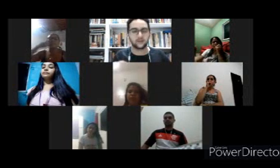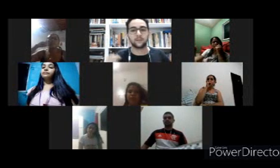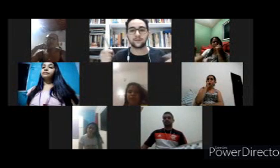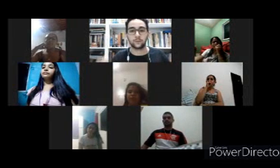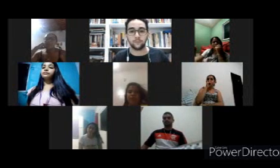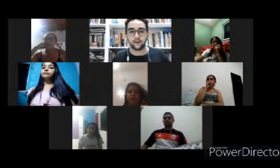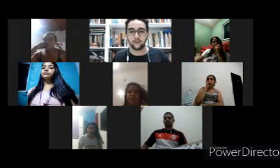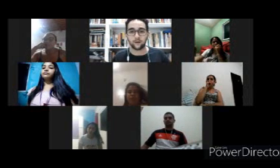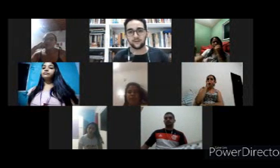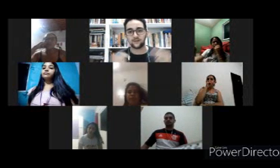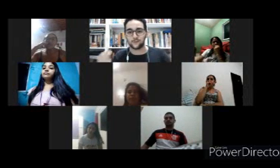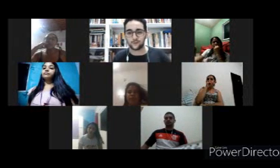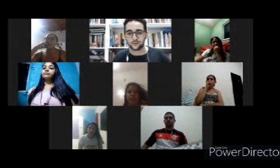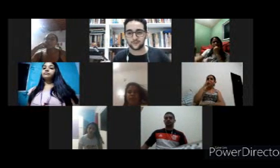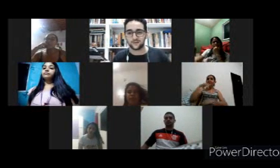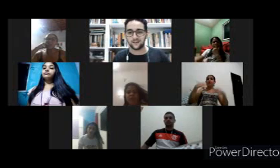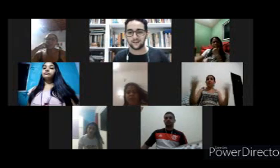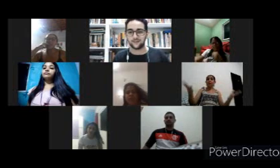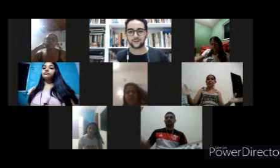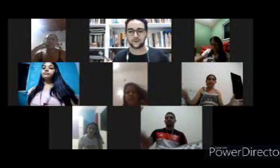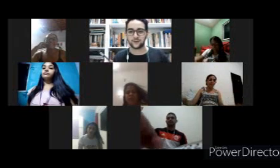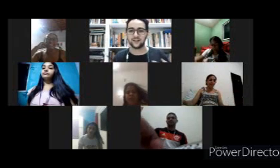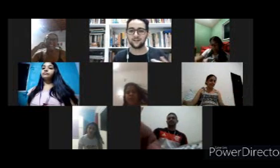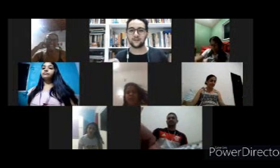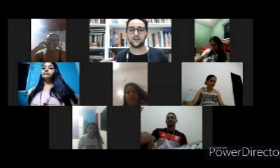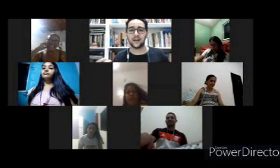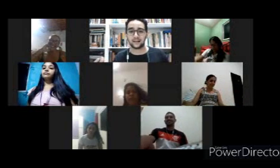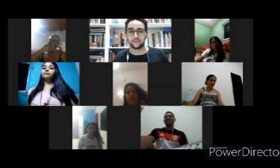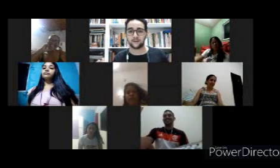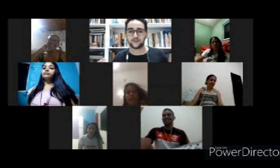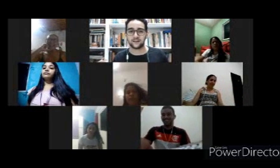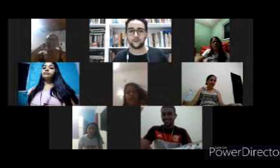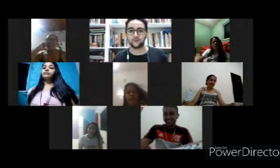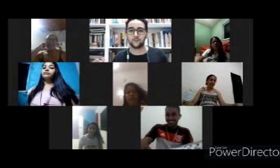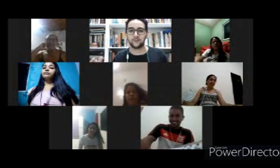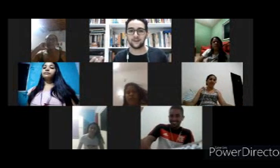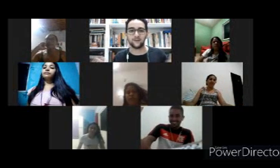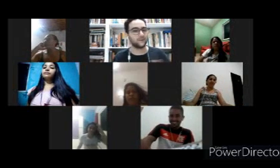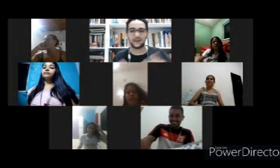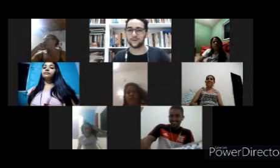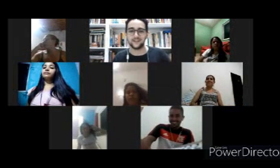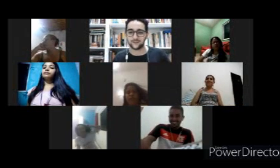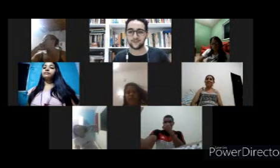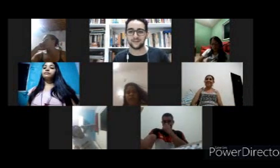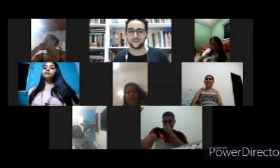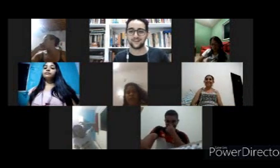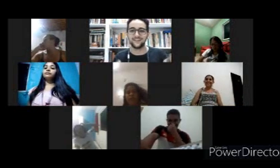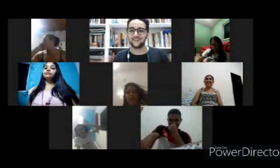era para ser o primeiro, agora vai ser o último. Teve a sorte, ainda tinha reclamado, tinha falado, eu sou o primeiro, ele não acabou nem sendo o primeiro, vai